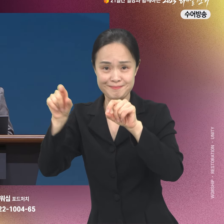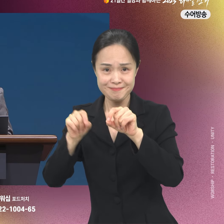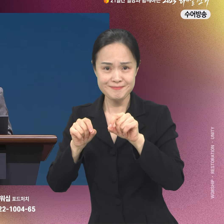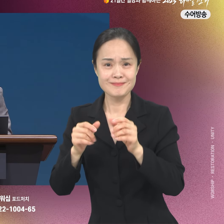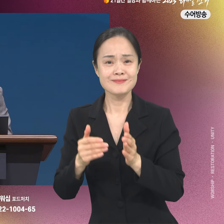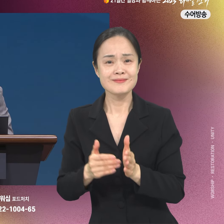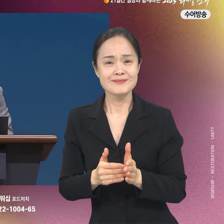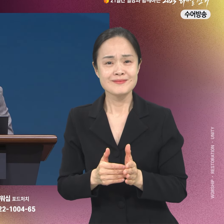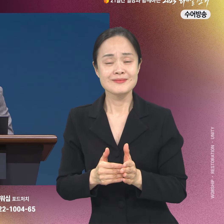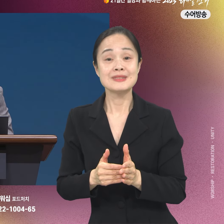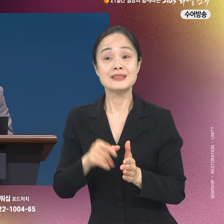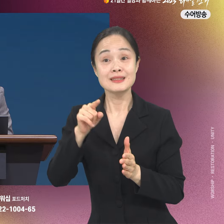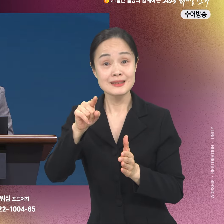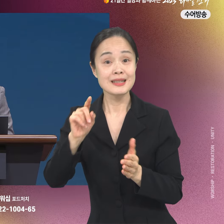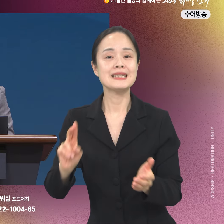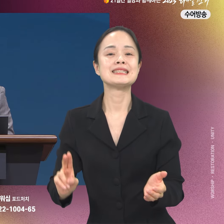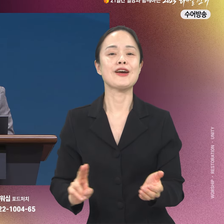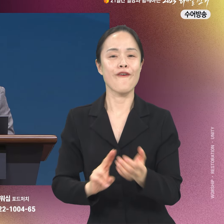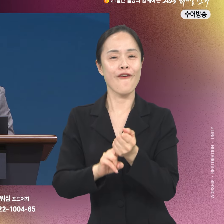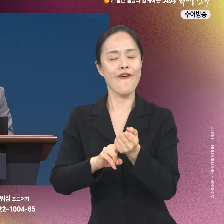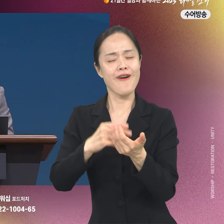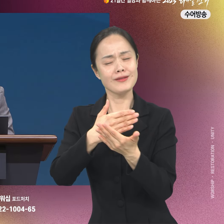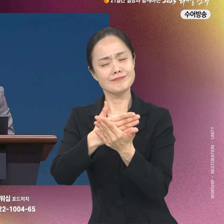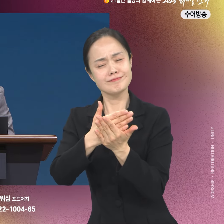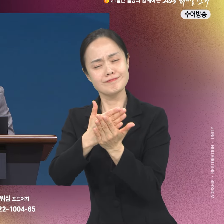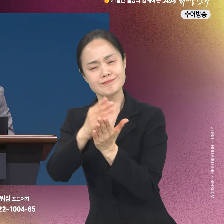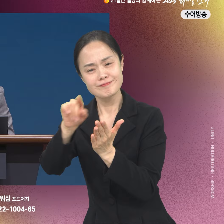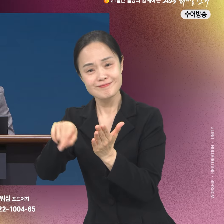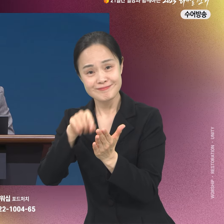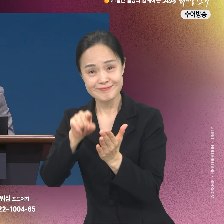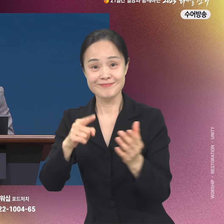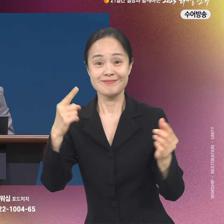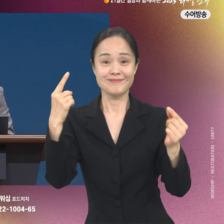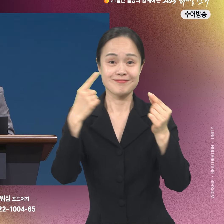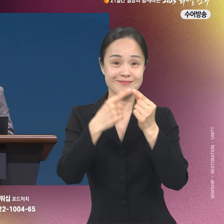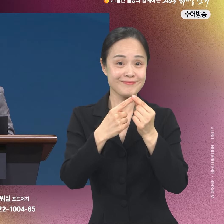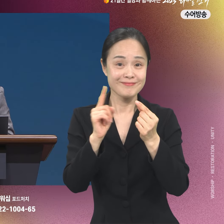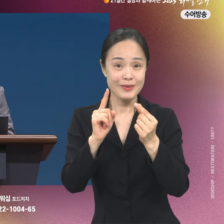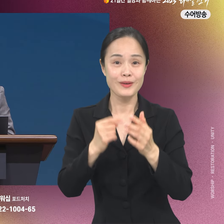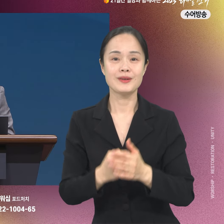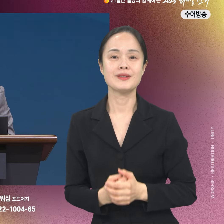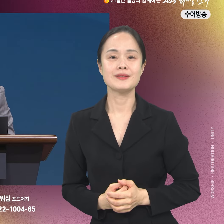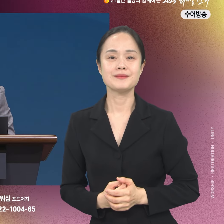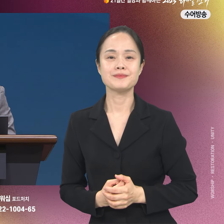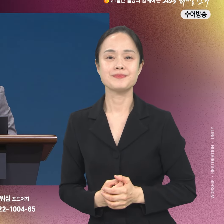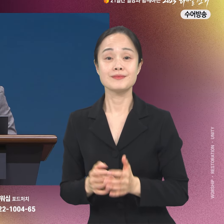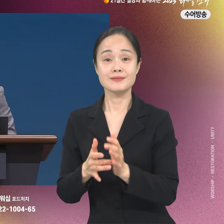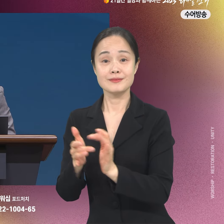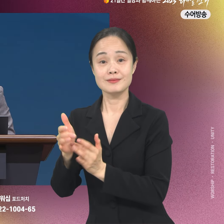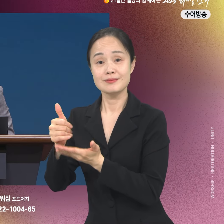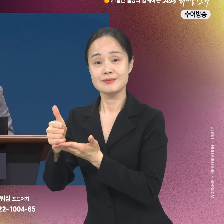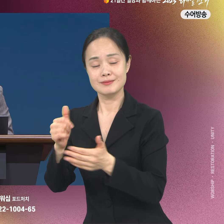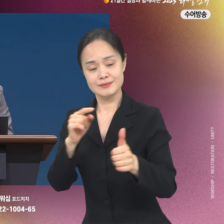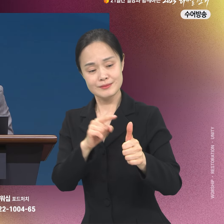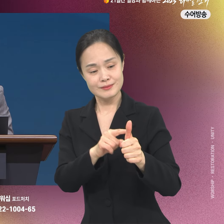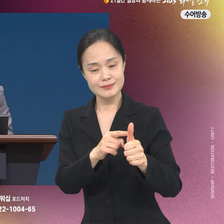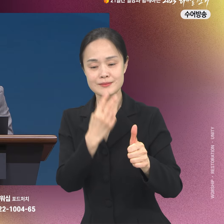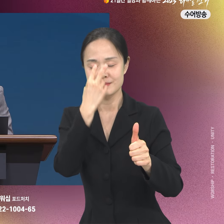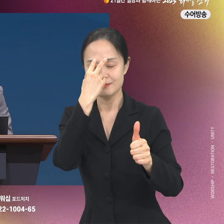첫 기적이 영화상에서는 장님의 눈을 뜨게 하는 장면이죠.